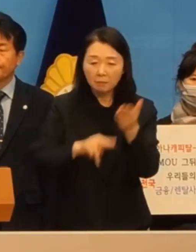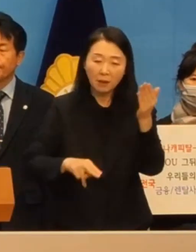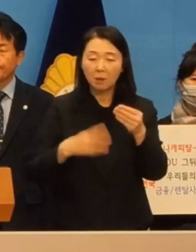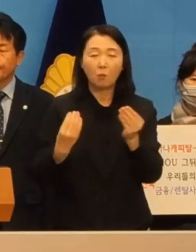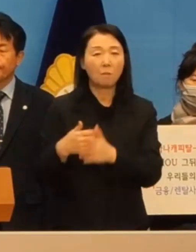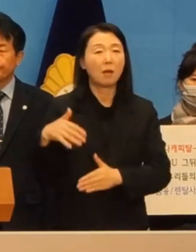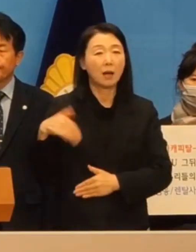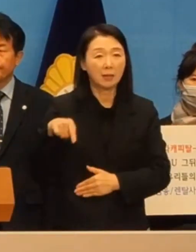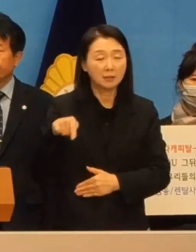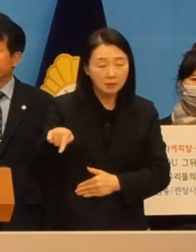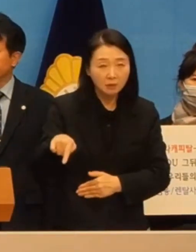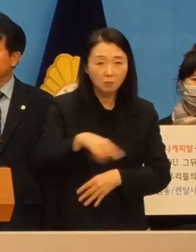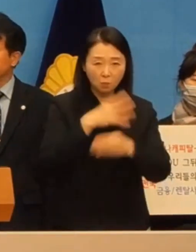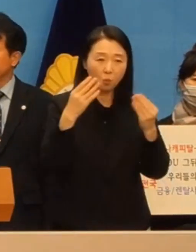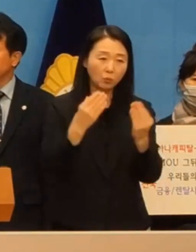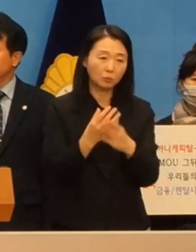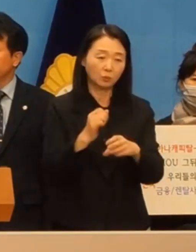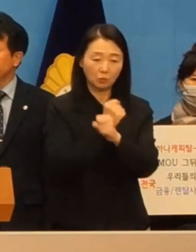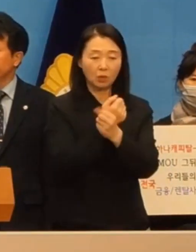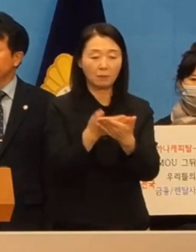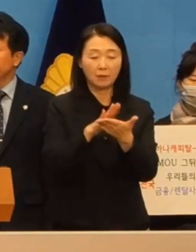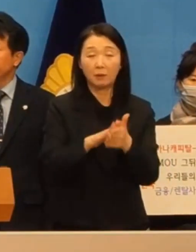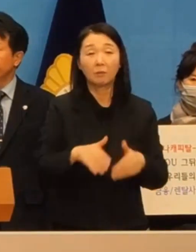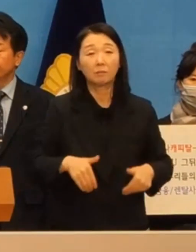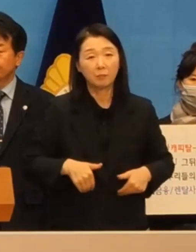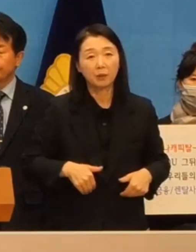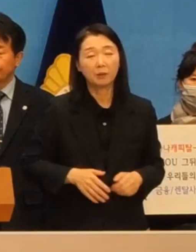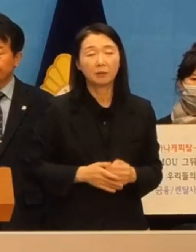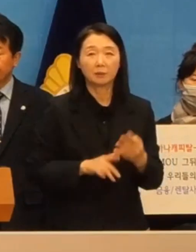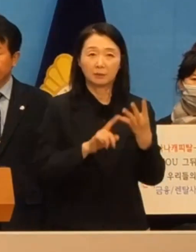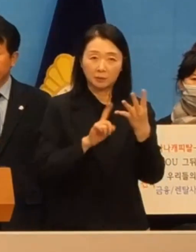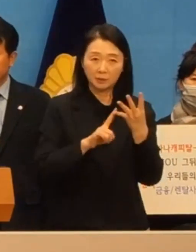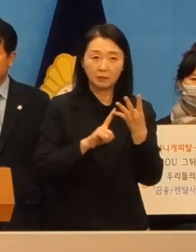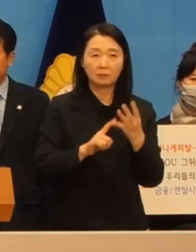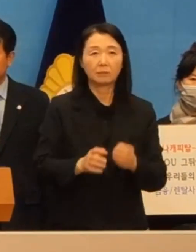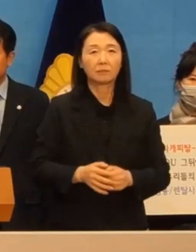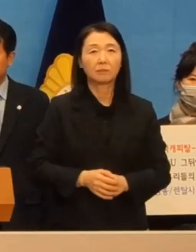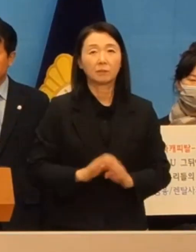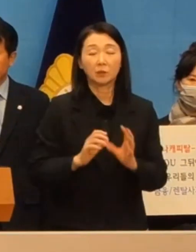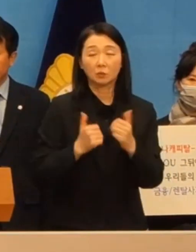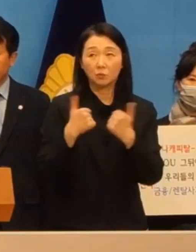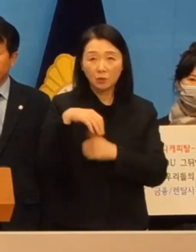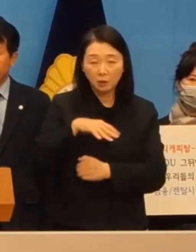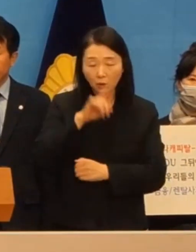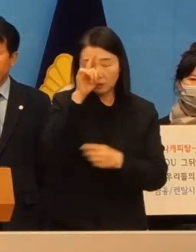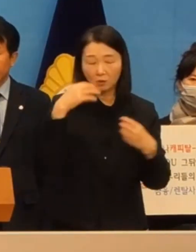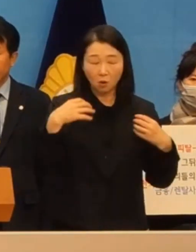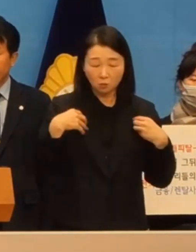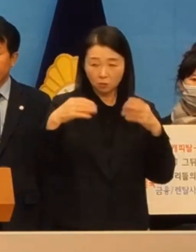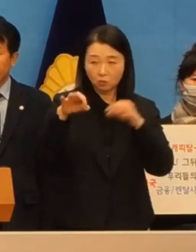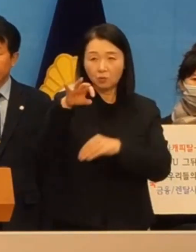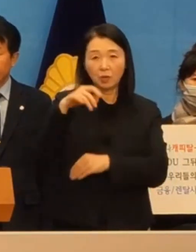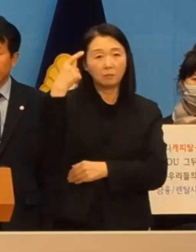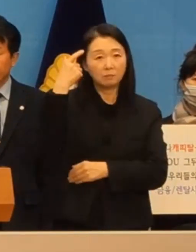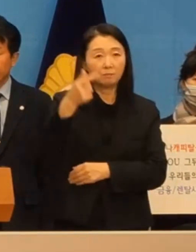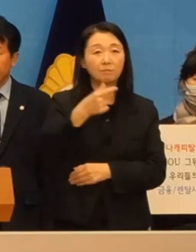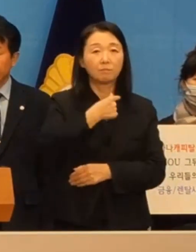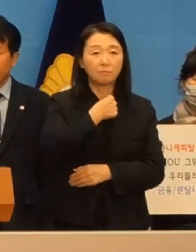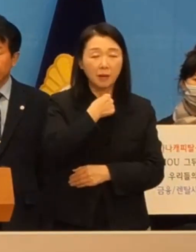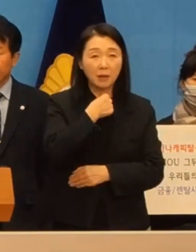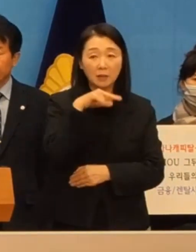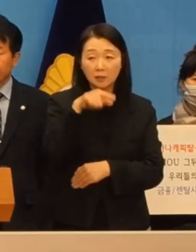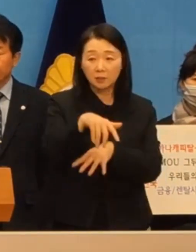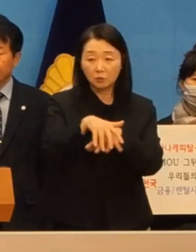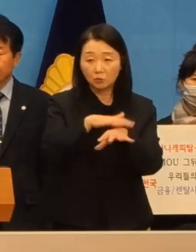같은 종합대책이 시급합니다. 4. 마지막으로 국회와 정부, 금융당국에게 묻습니다. 이